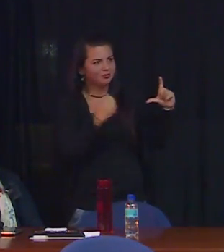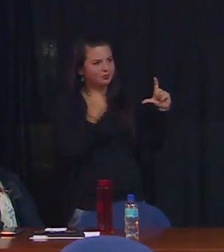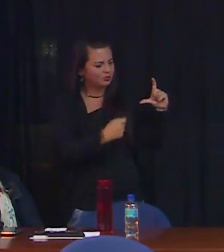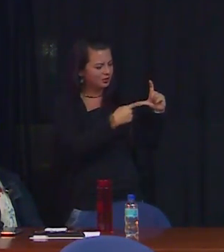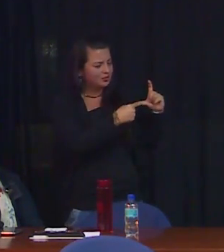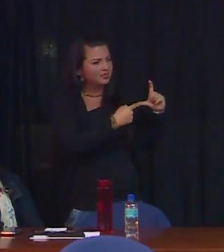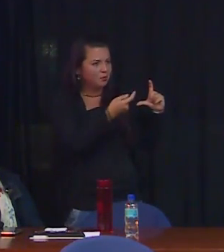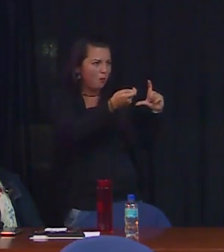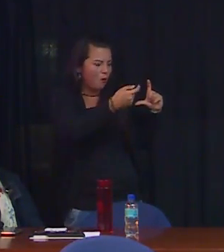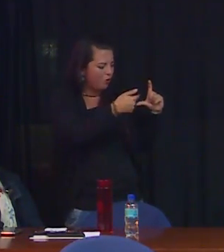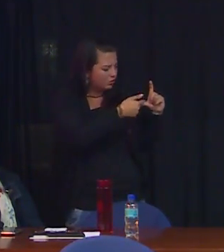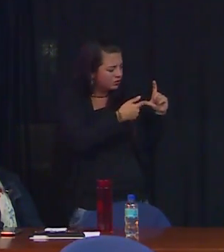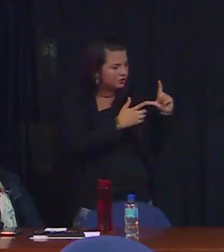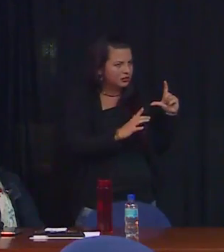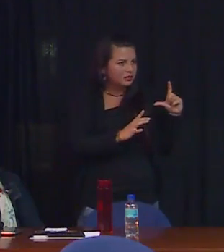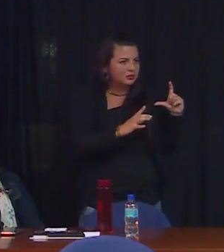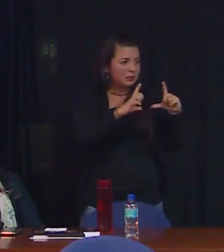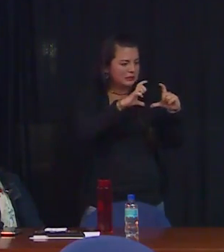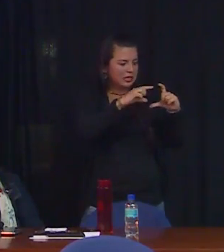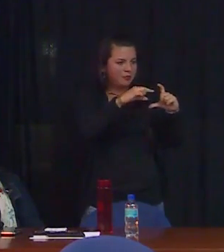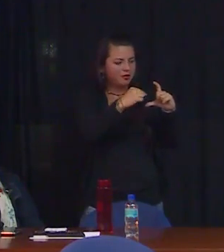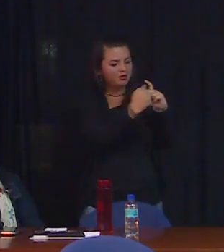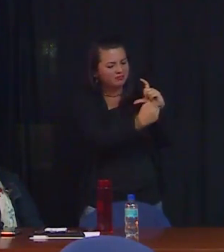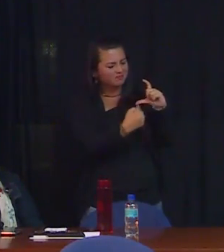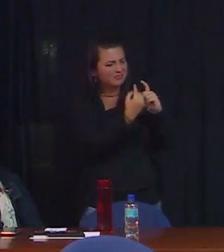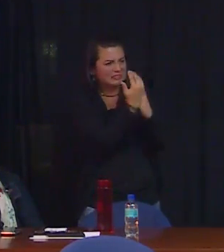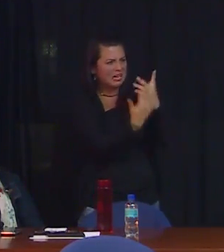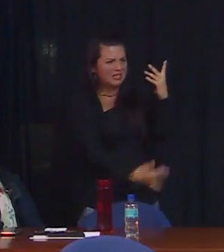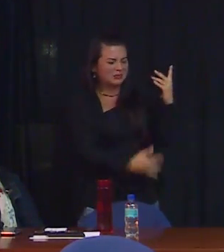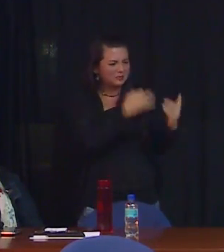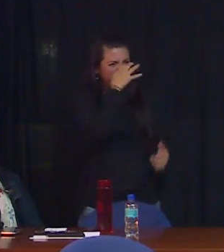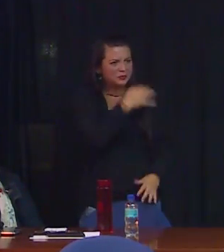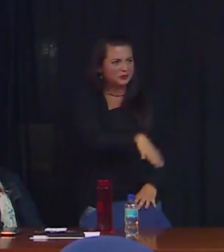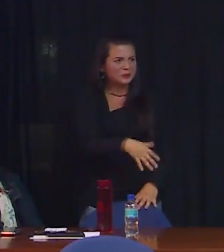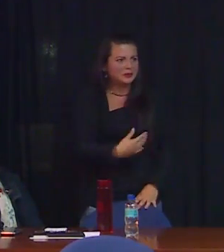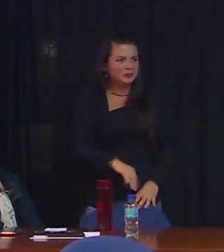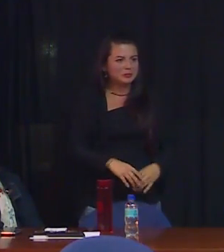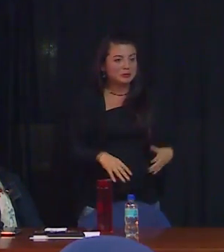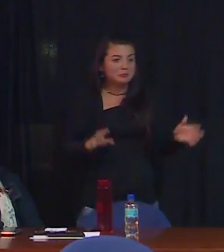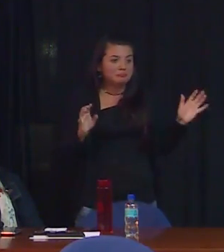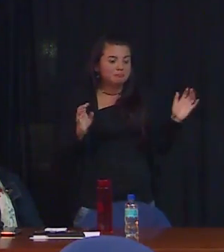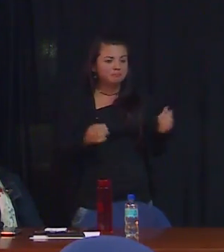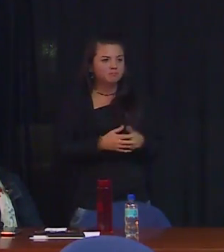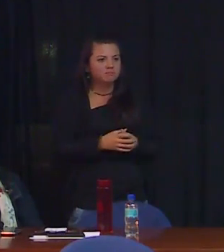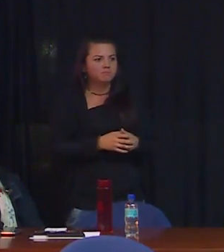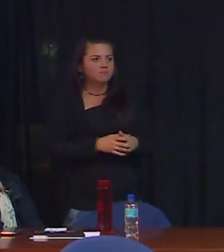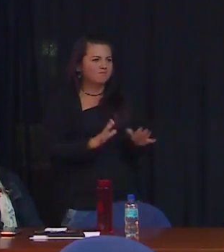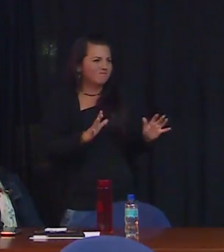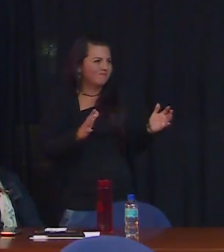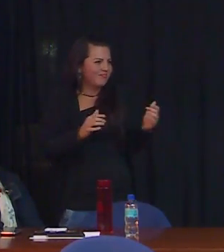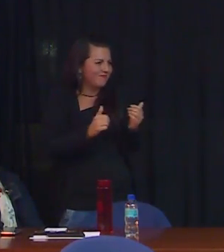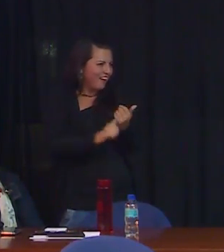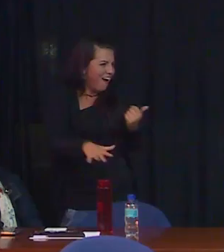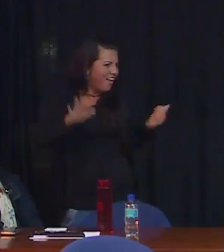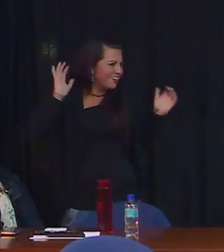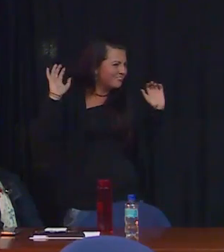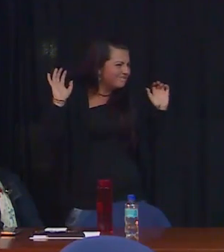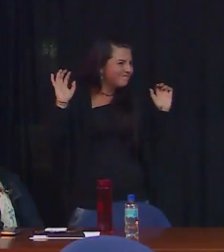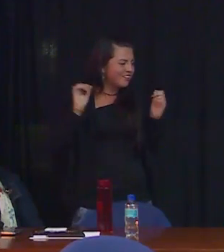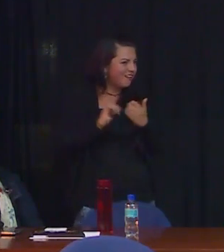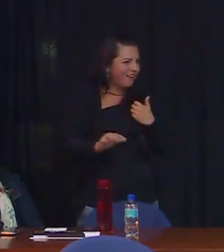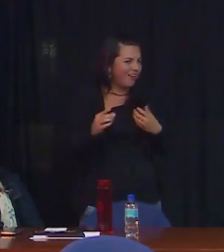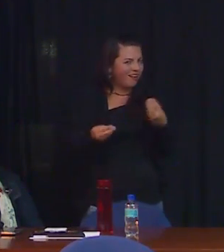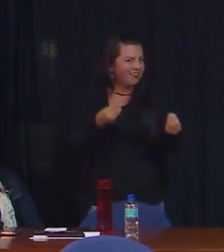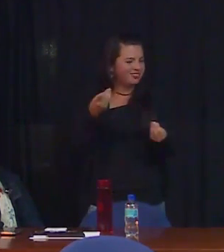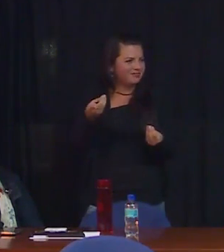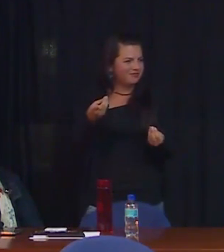Y ahí, bueno, me quedó un poquito, pero en la cámara más que todo hasta lento, pero hay todo sucio. Entonces, pues, cargaba, ¿no? Que hagan eso. Porque